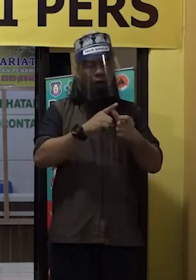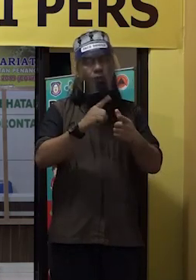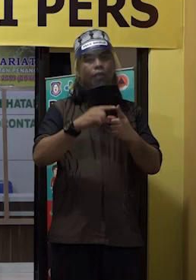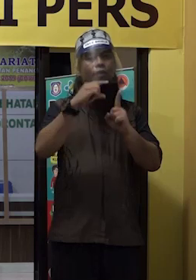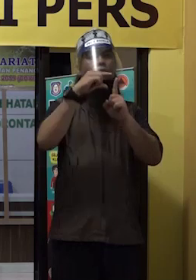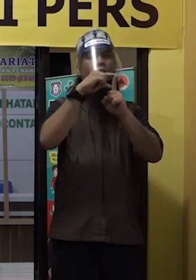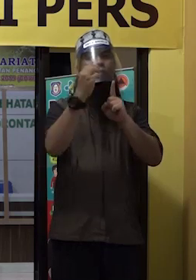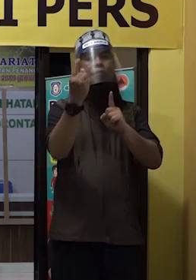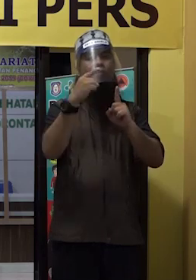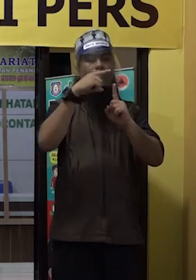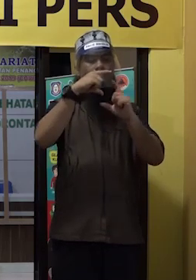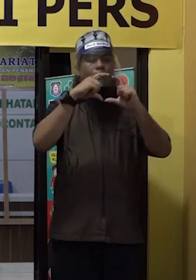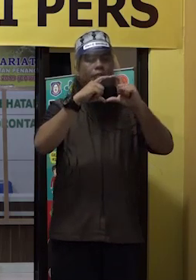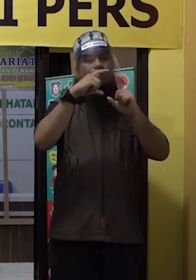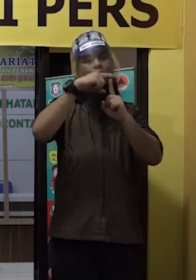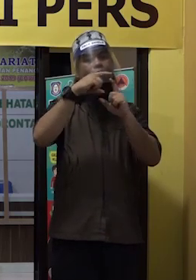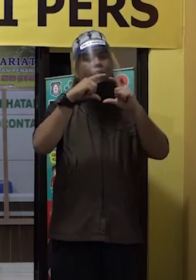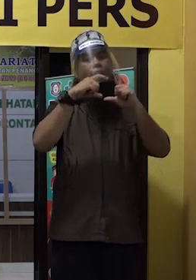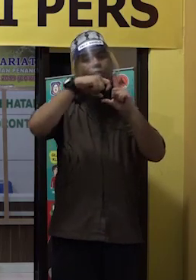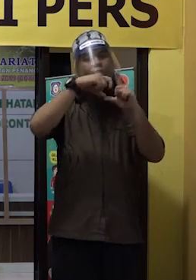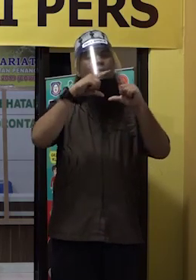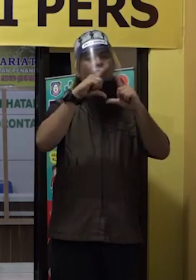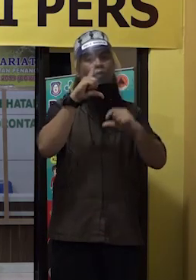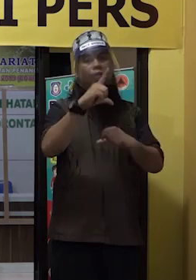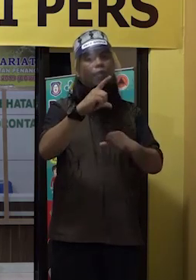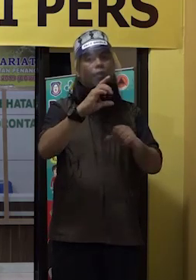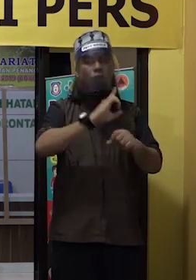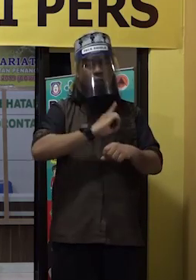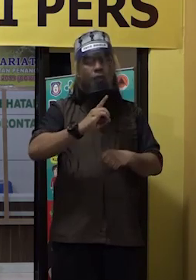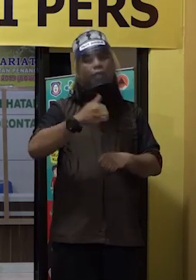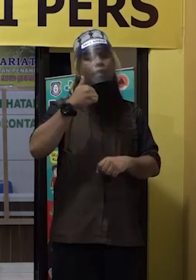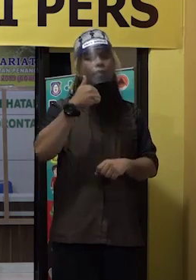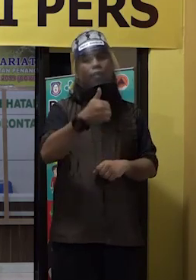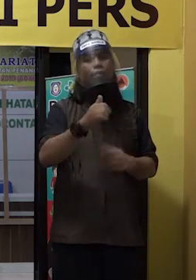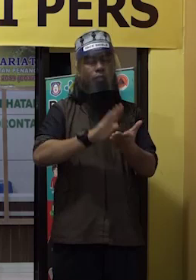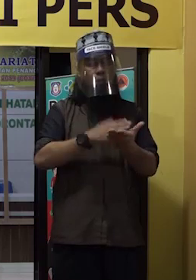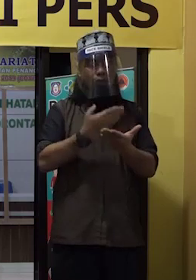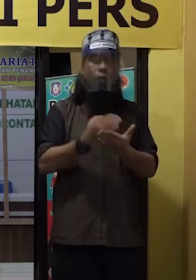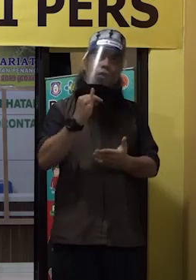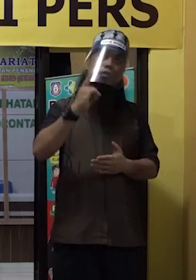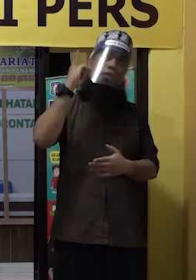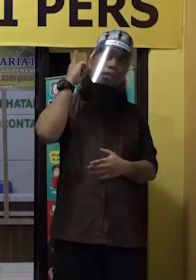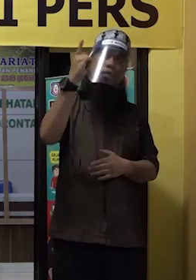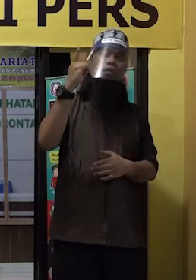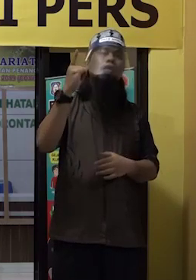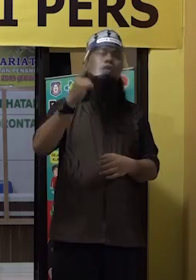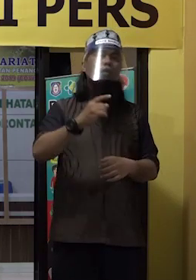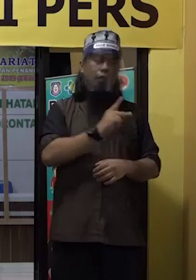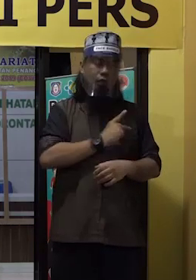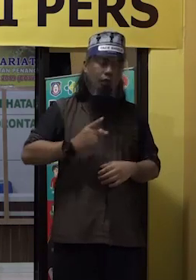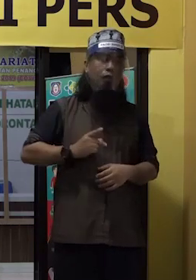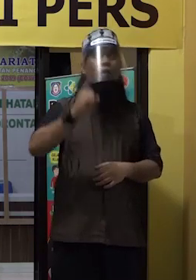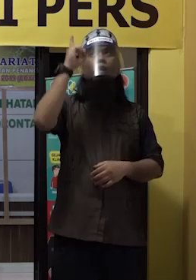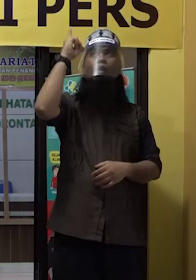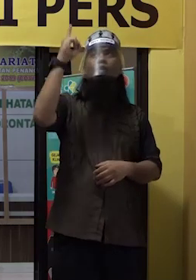dengan baik. Dan tentu ini akan terus kita dampingi, ada pengawasan yang ketat dari puskesmas,